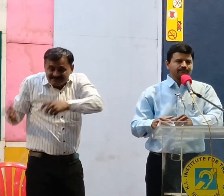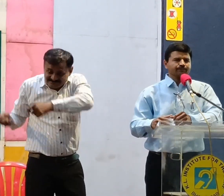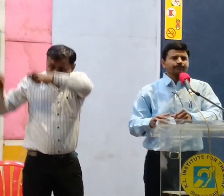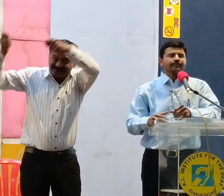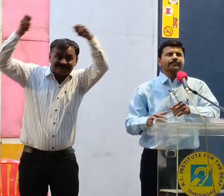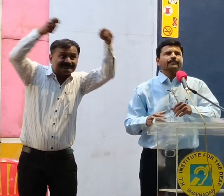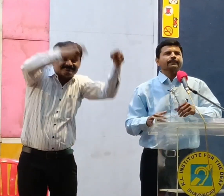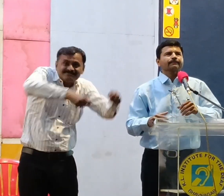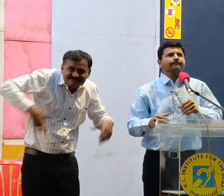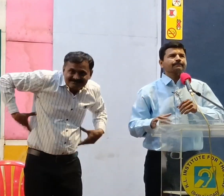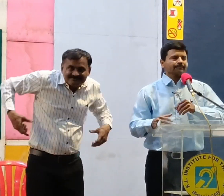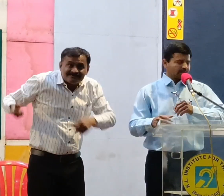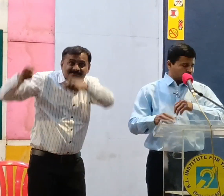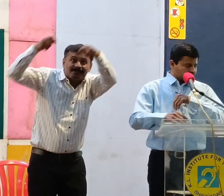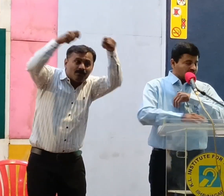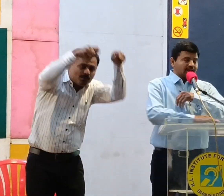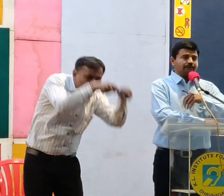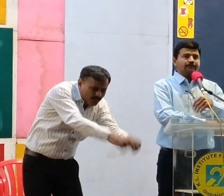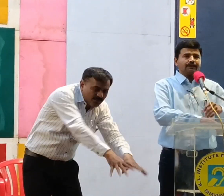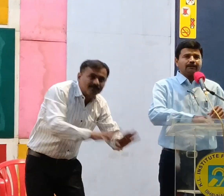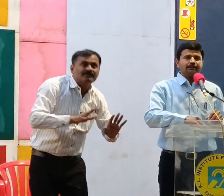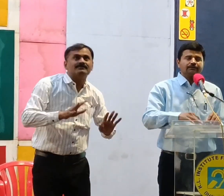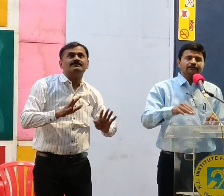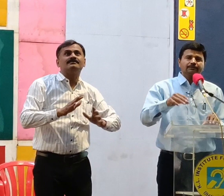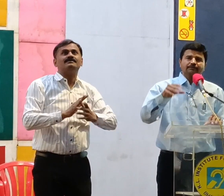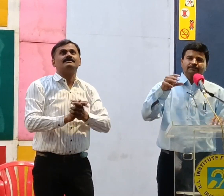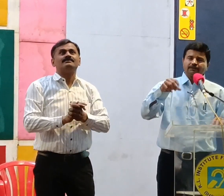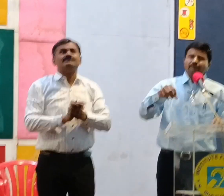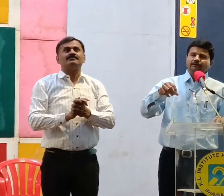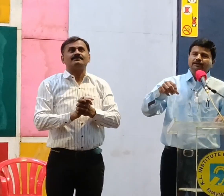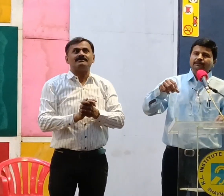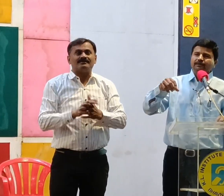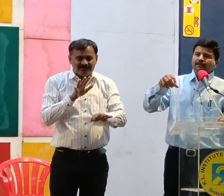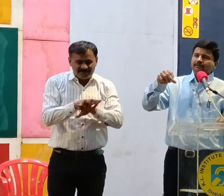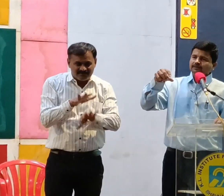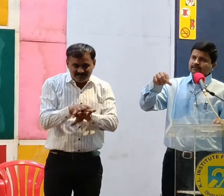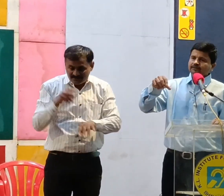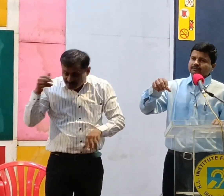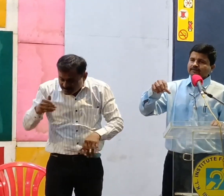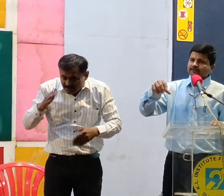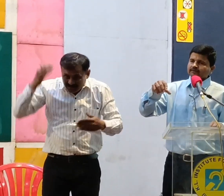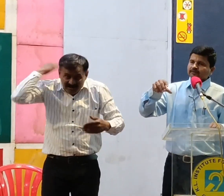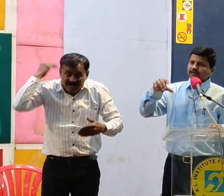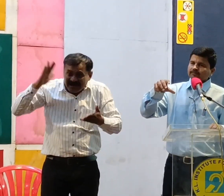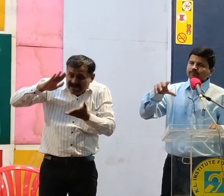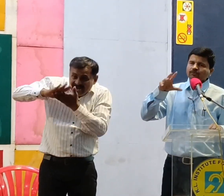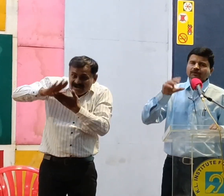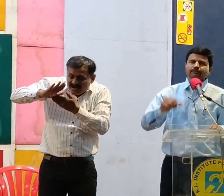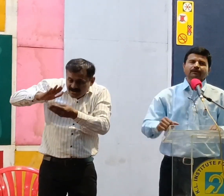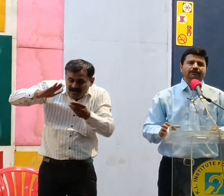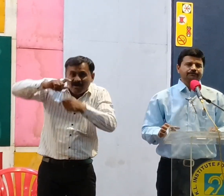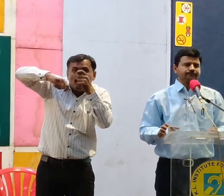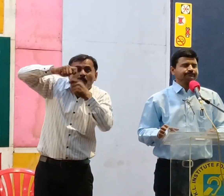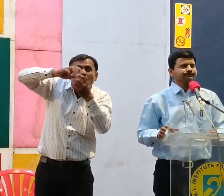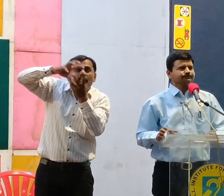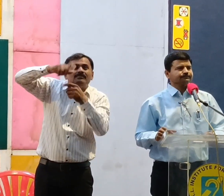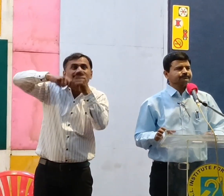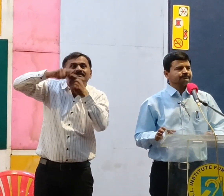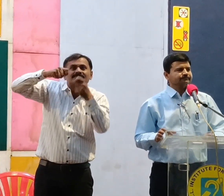છે. એ ઉતારે છે ત્યારે સેવકને એની નીચેથી એક પોટલી મળે